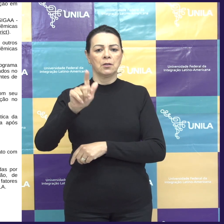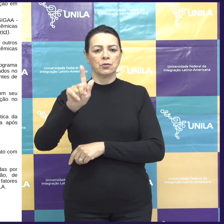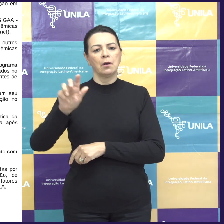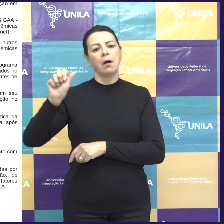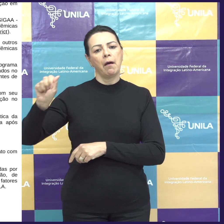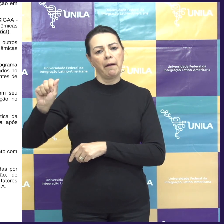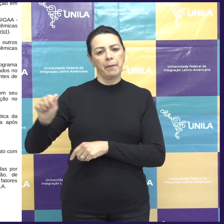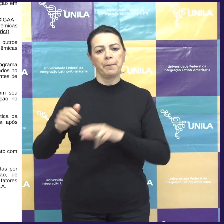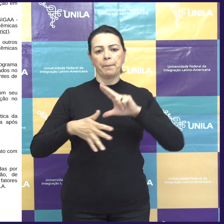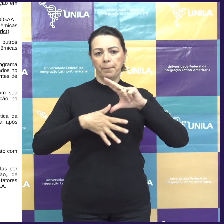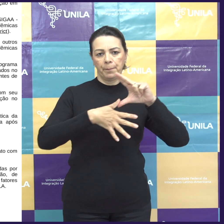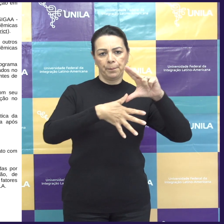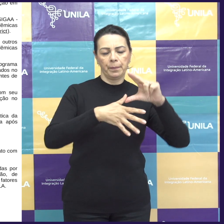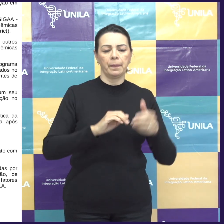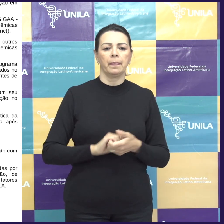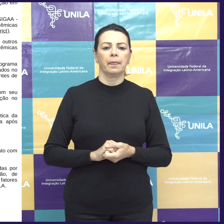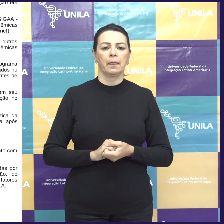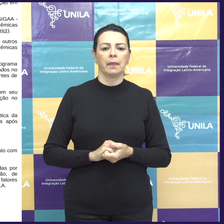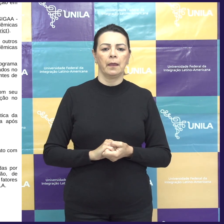SIGAA da UNILA.